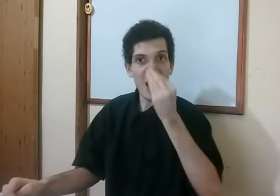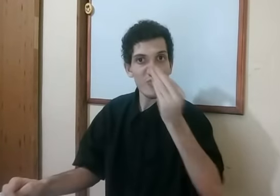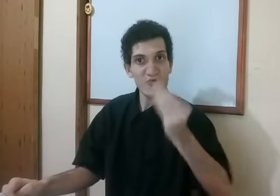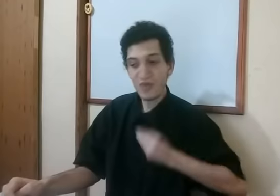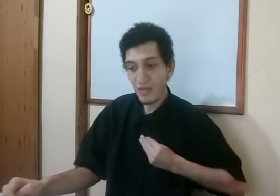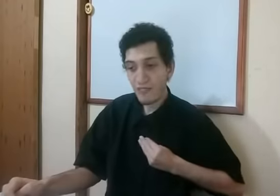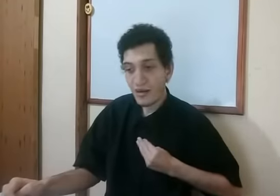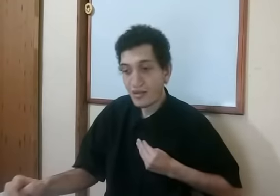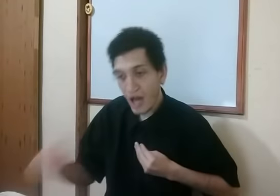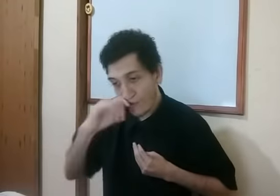ignorado. O desprezado.